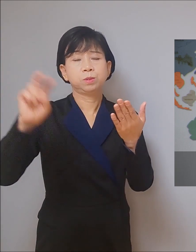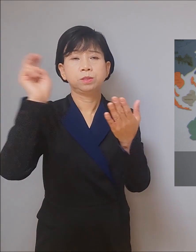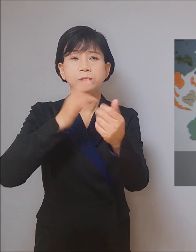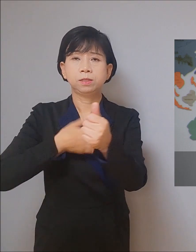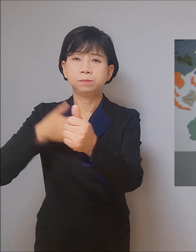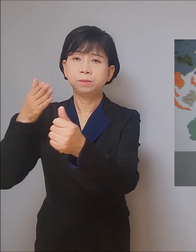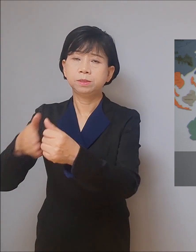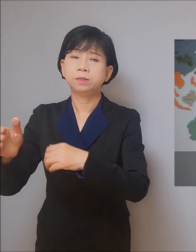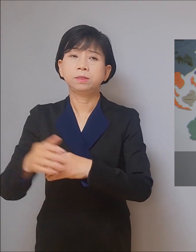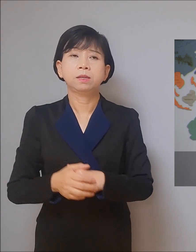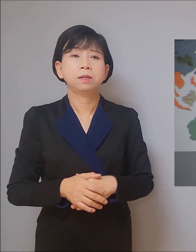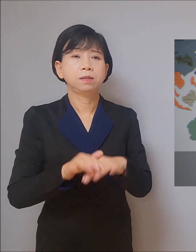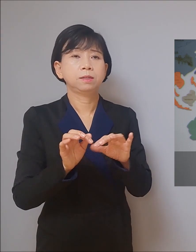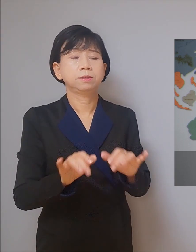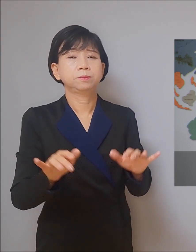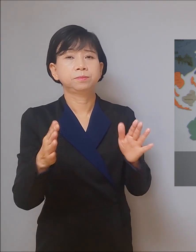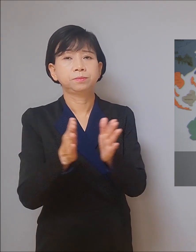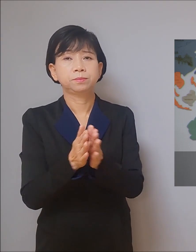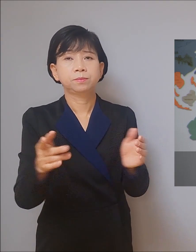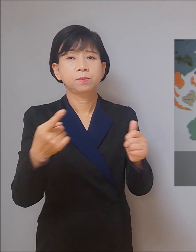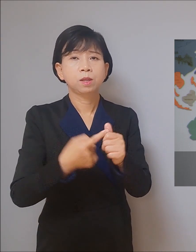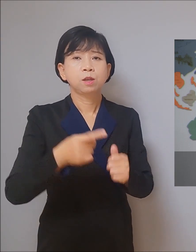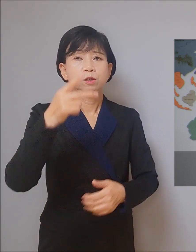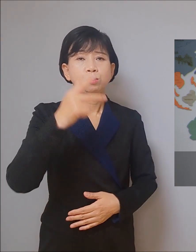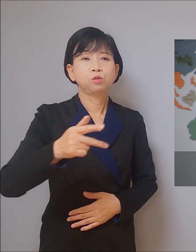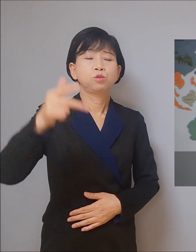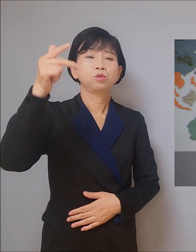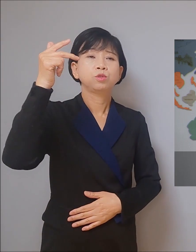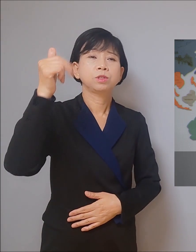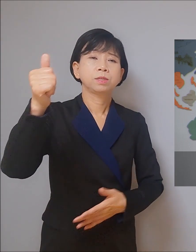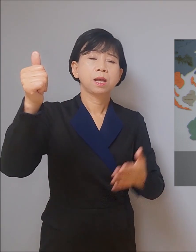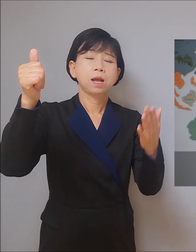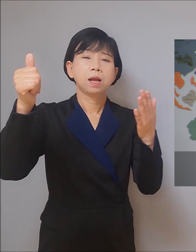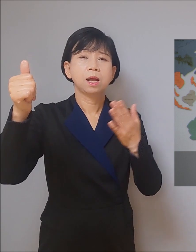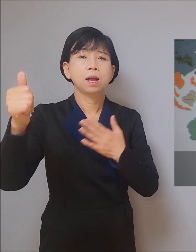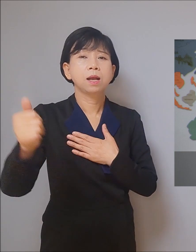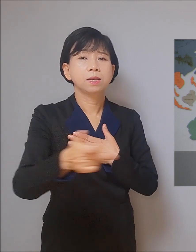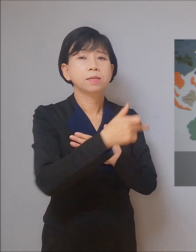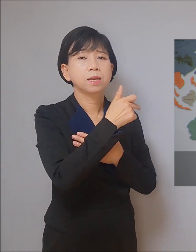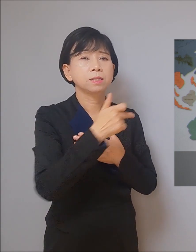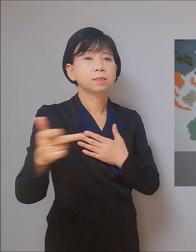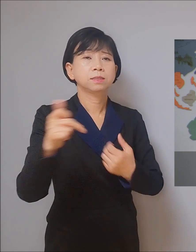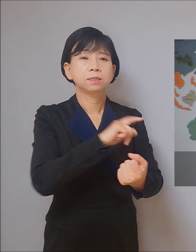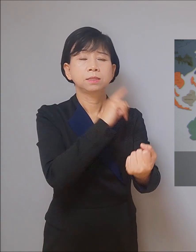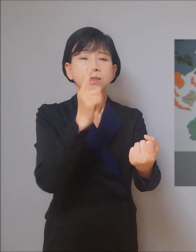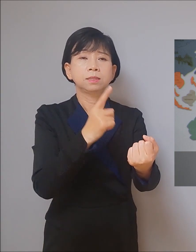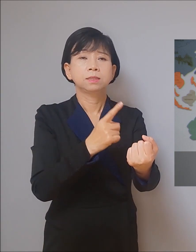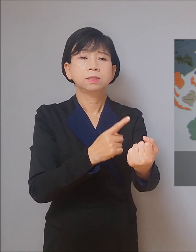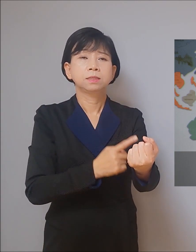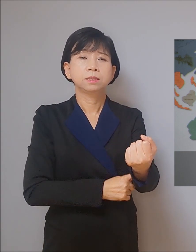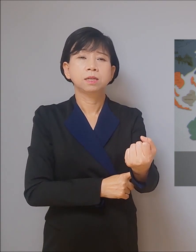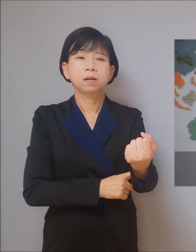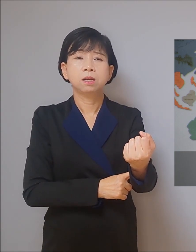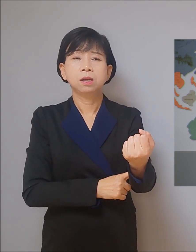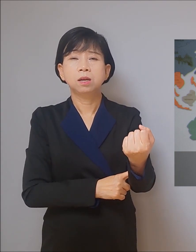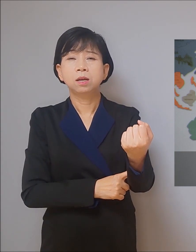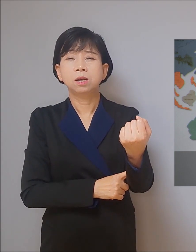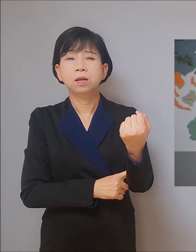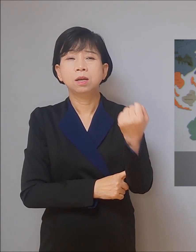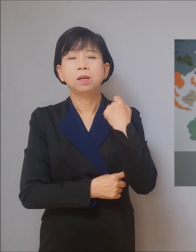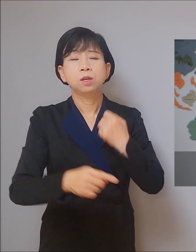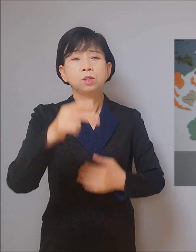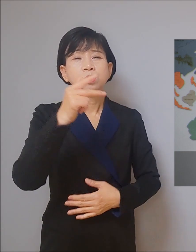높이 들고 찬양합니다. 주는 나의 큰 능력, 주는 나의 큰 능력,